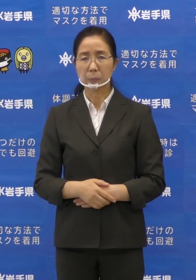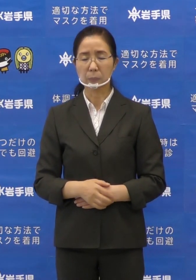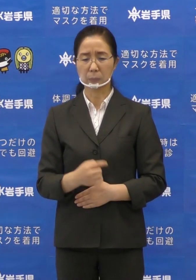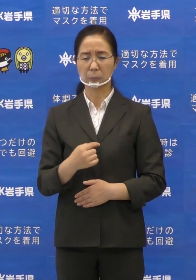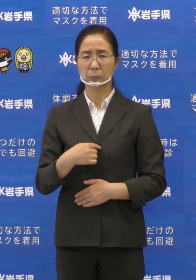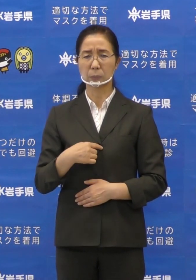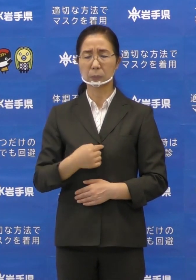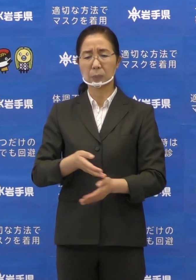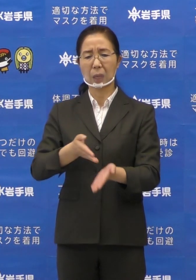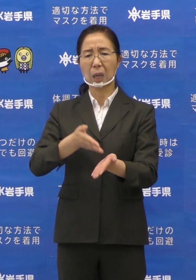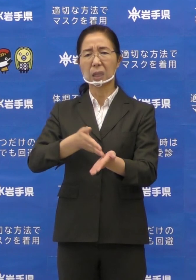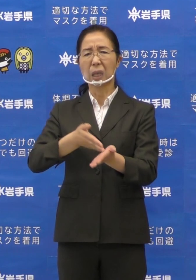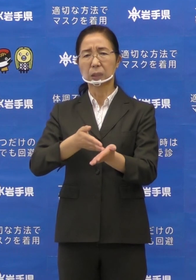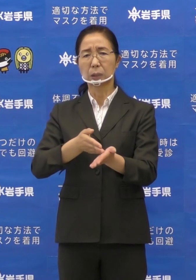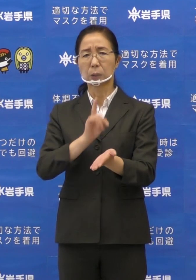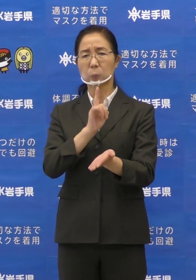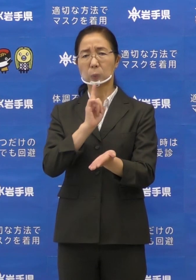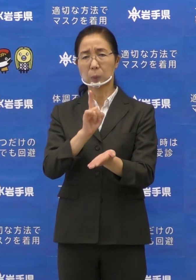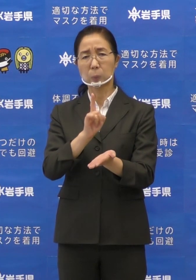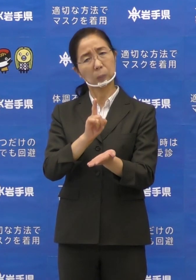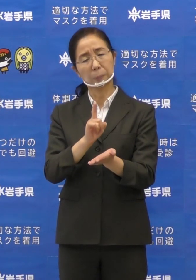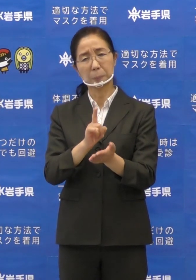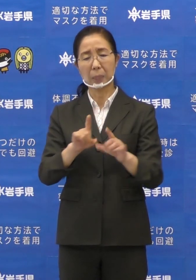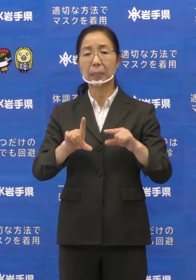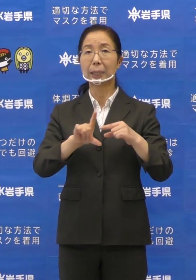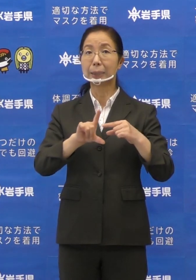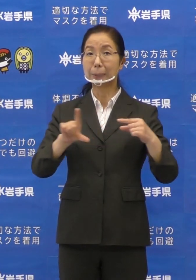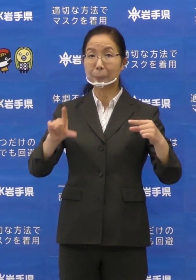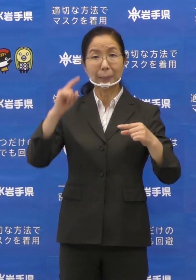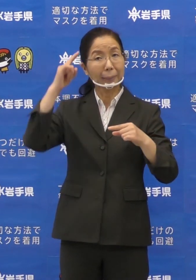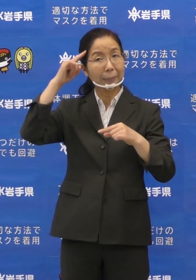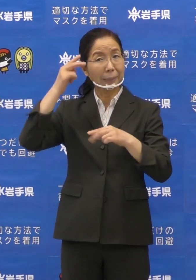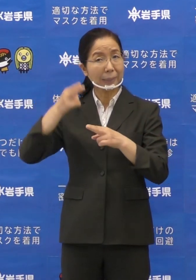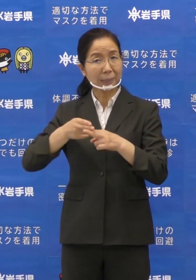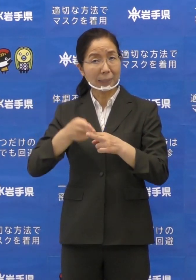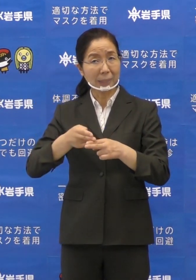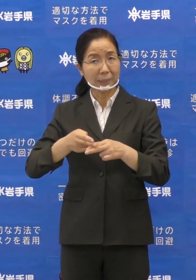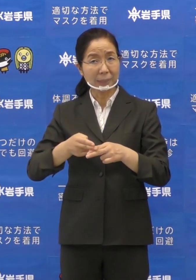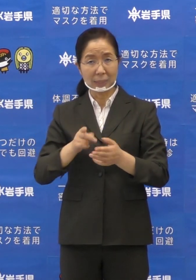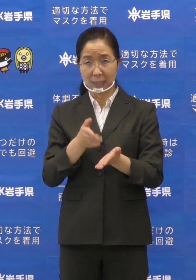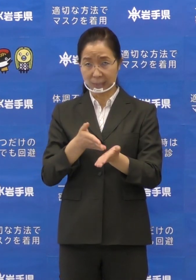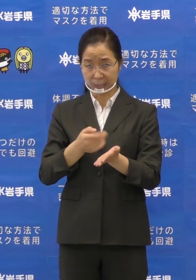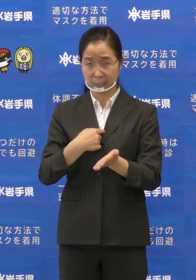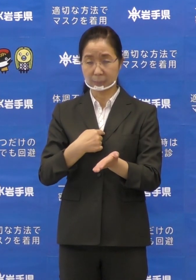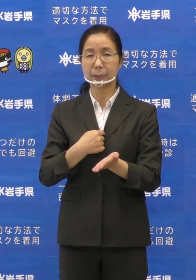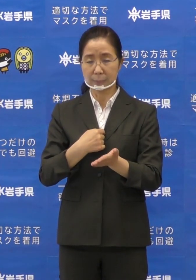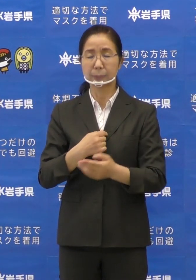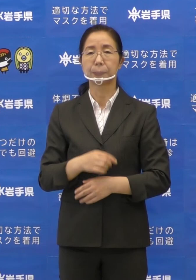喋りすぎるとこう応援演説になるので、こう一般論にしますけれど、